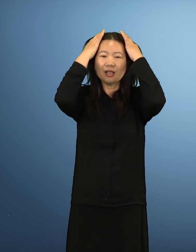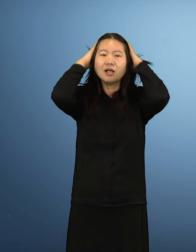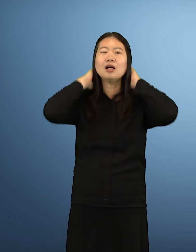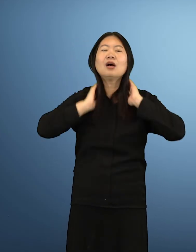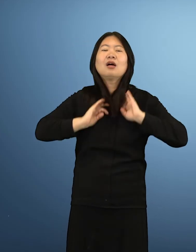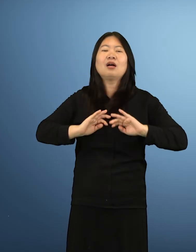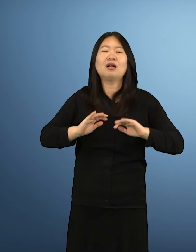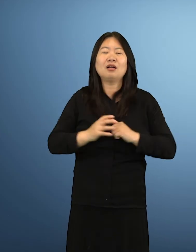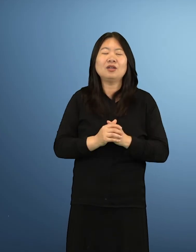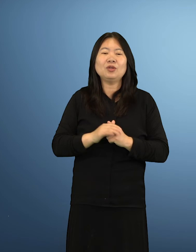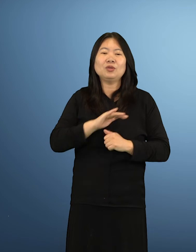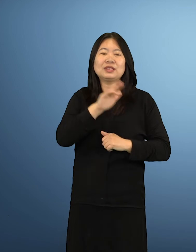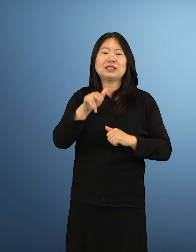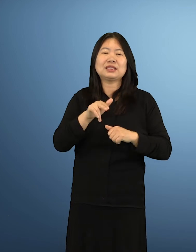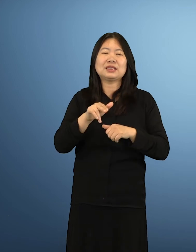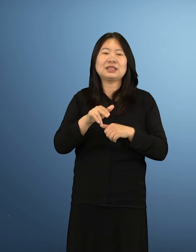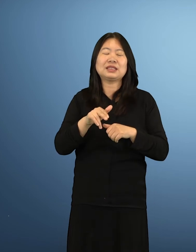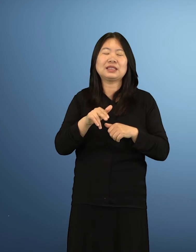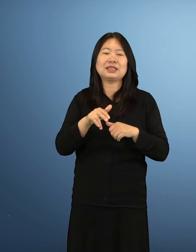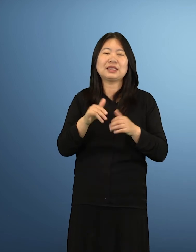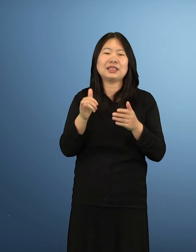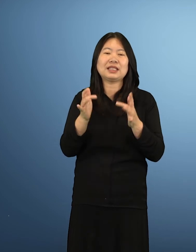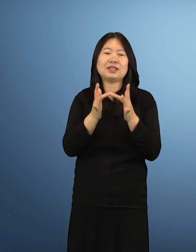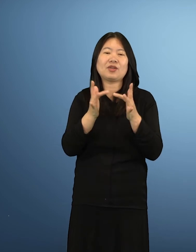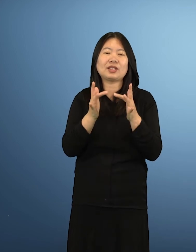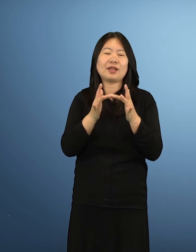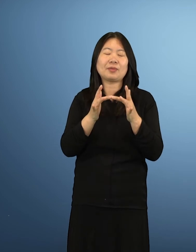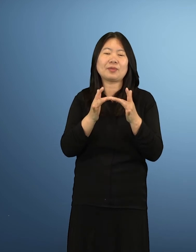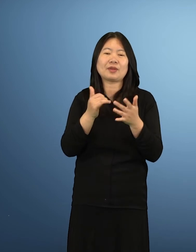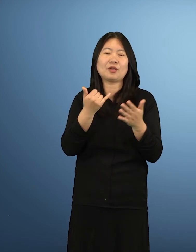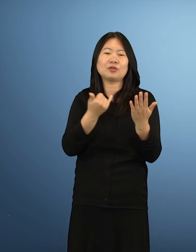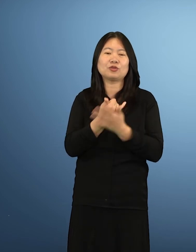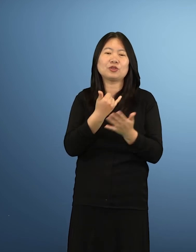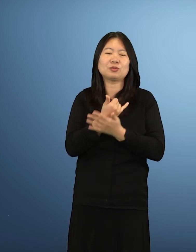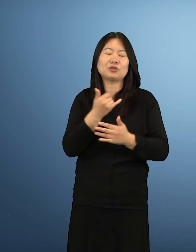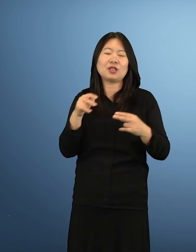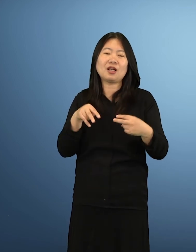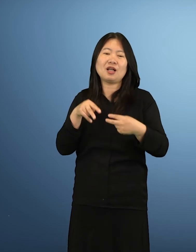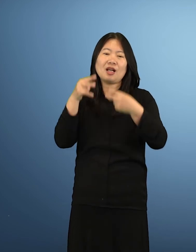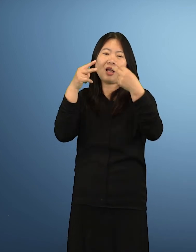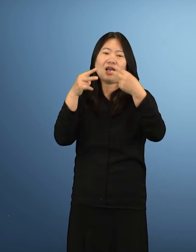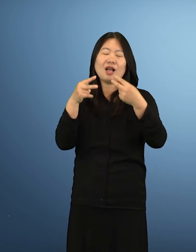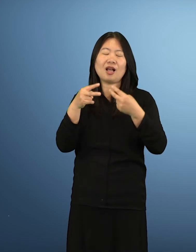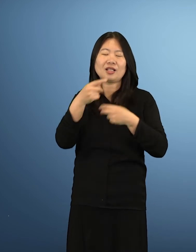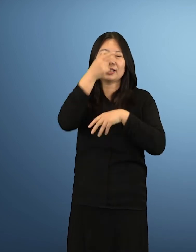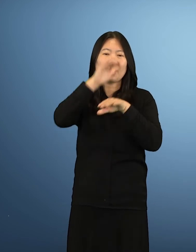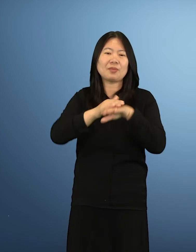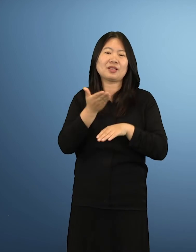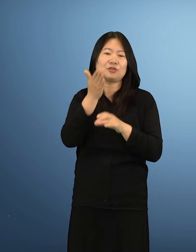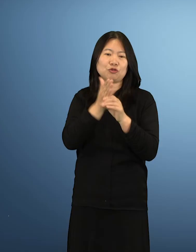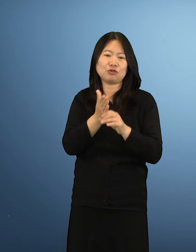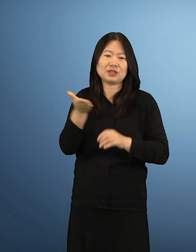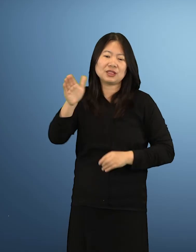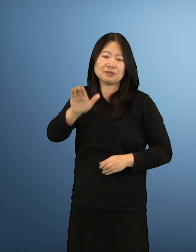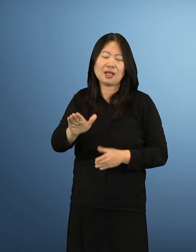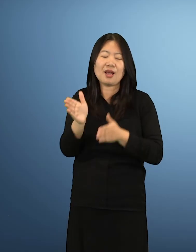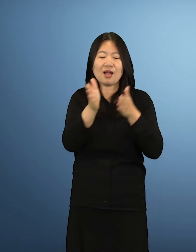이렇게 비대면 예배를 우리는 불가피하게 드려야 하지만 또 한켠에